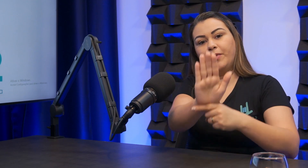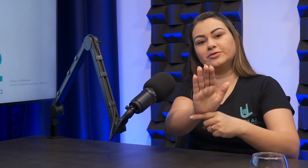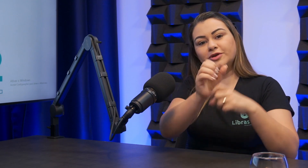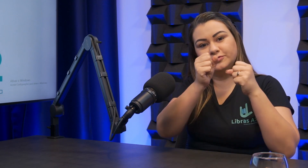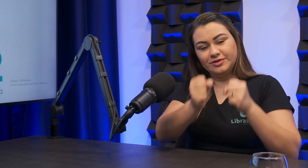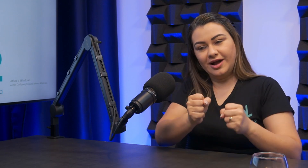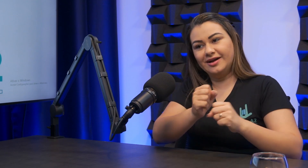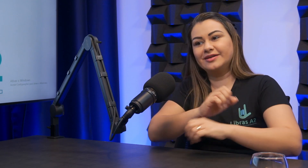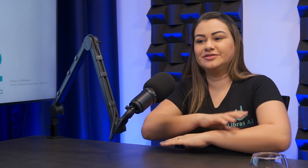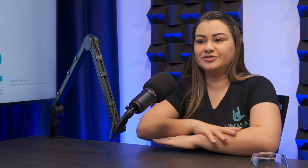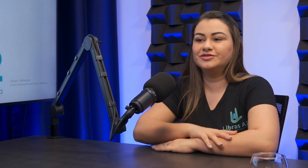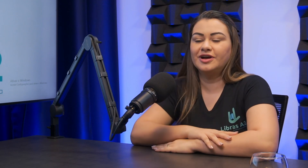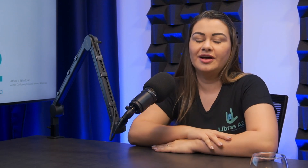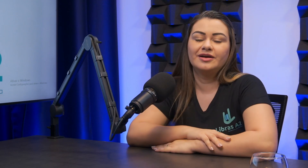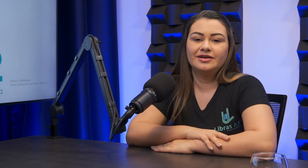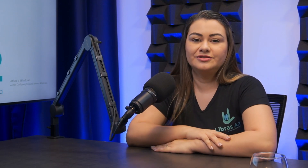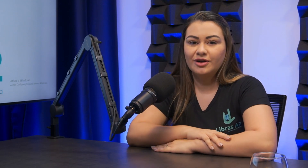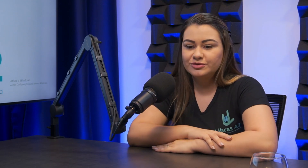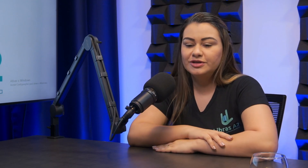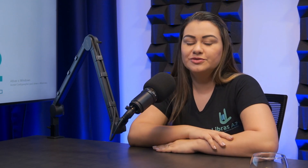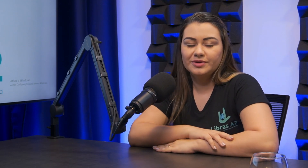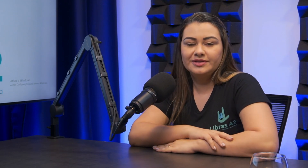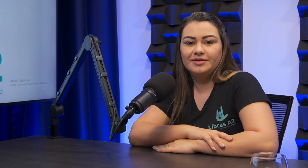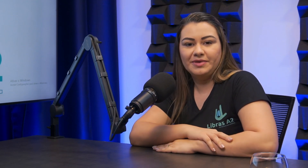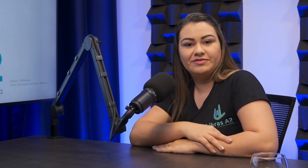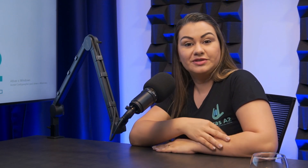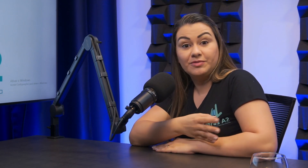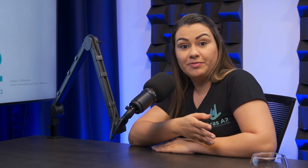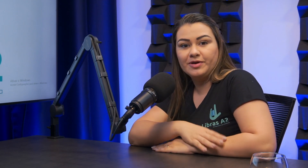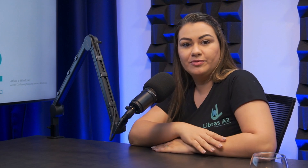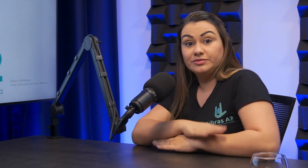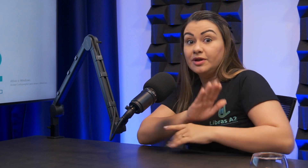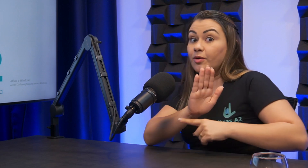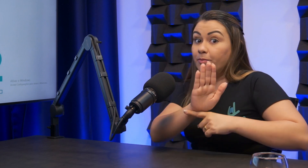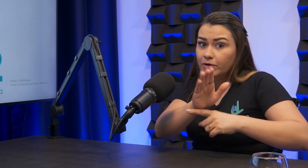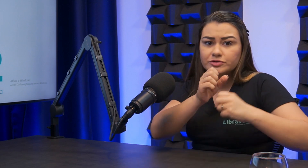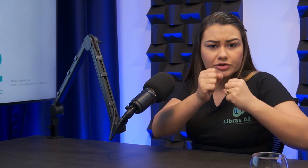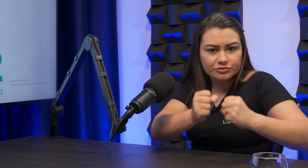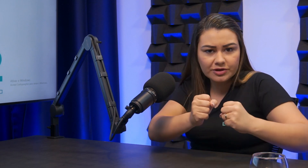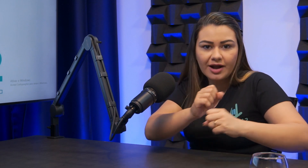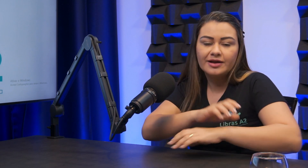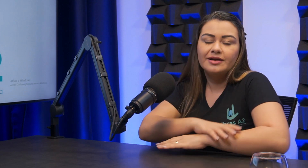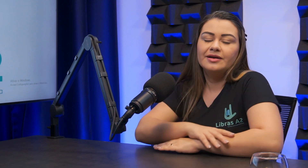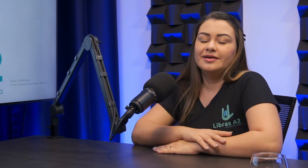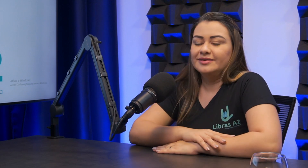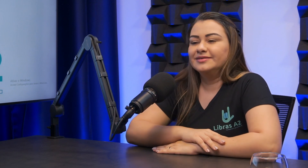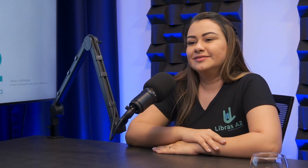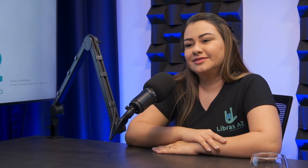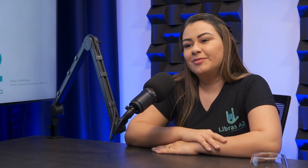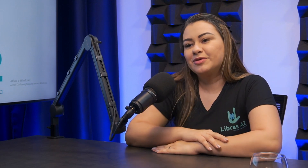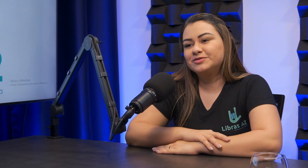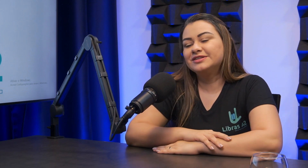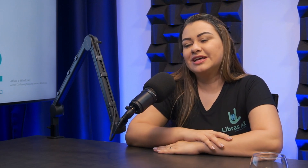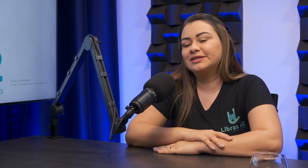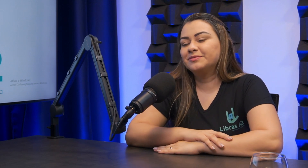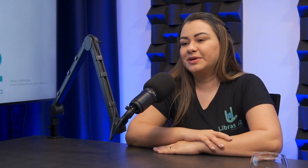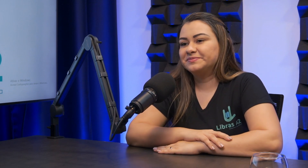posso ajudar, que a gente já utilizou aqui também, fazendo uma pergunta, né? Ó, posso te ajudar? Dá para utilizar também.